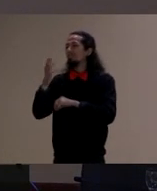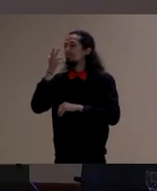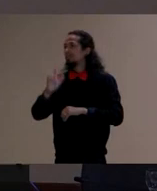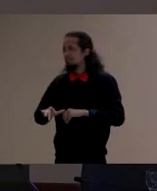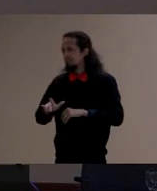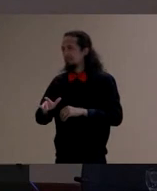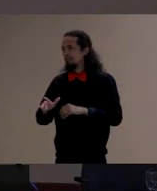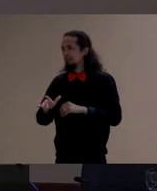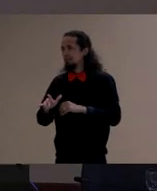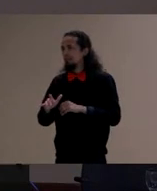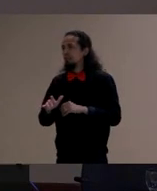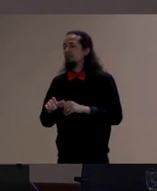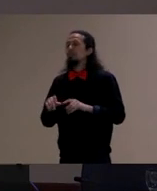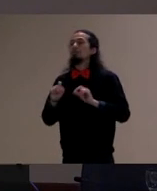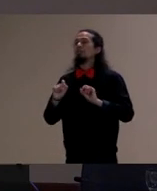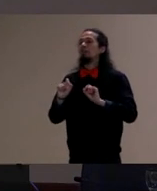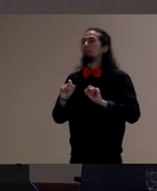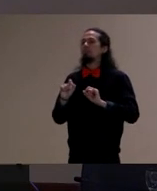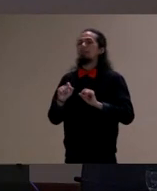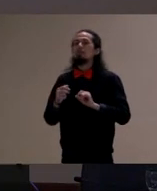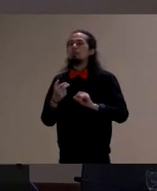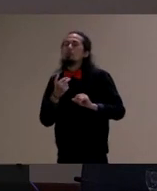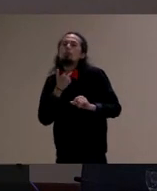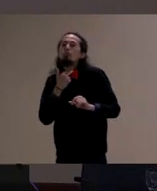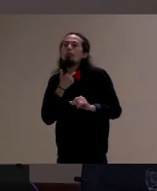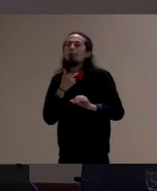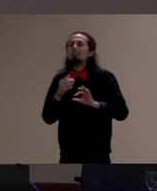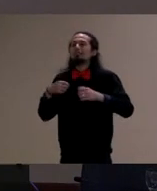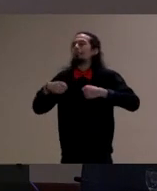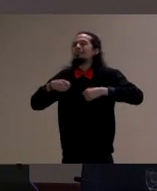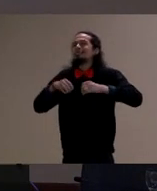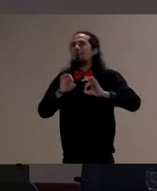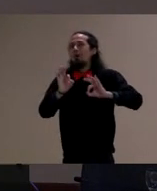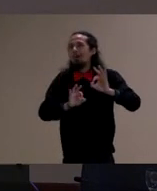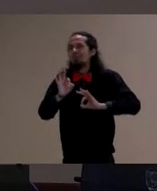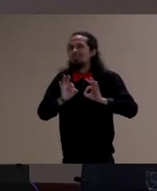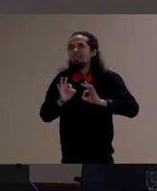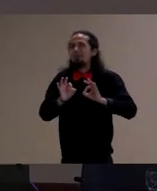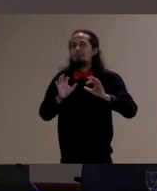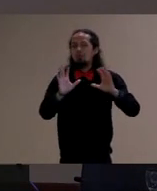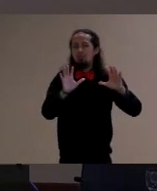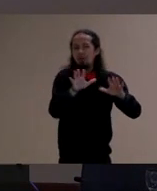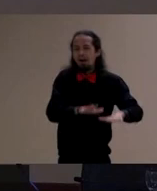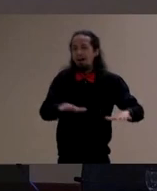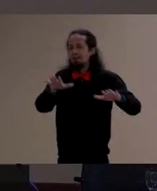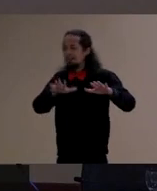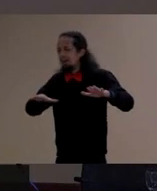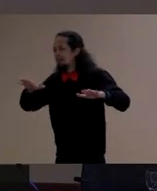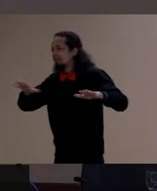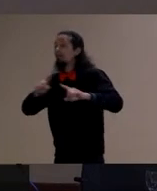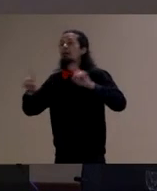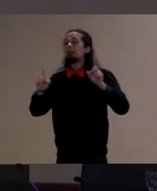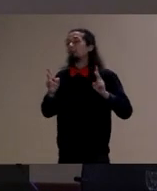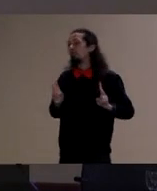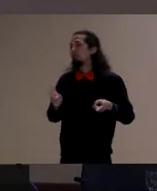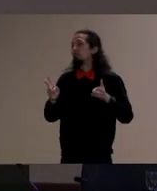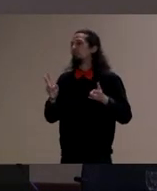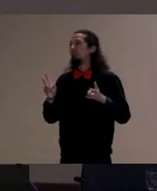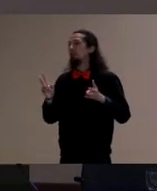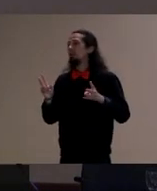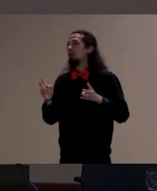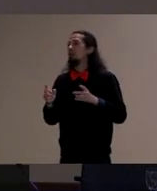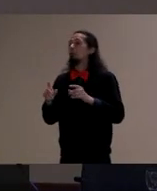scenes a não organização por Campos de experiência mas a manutenção daquilo que já havia sido